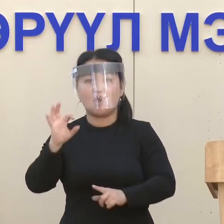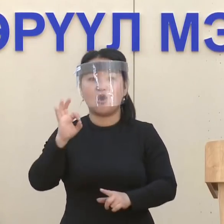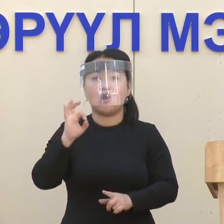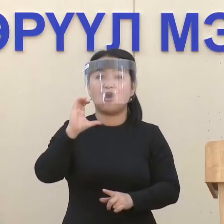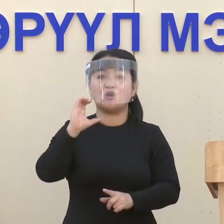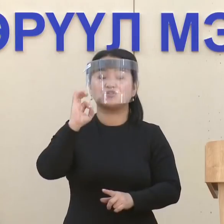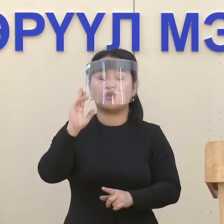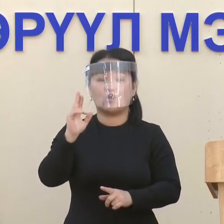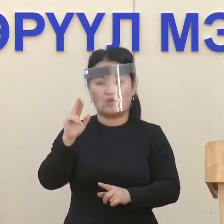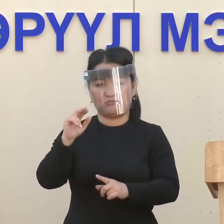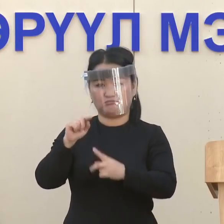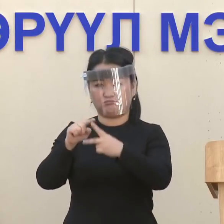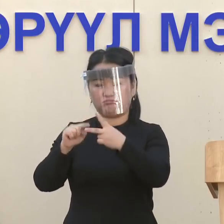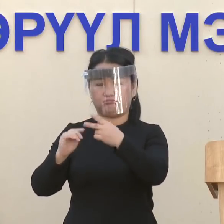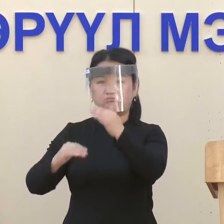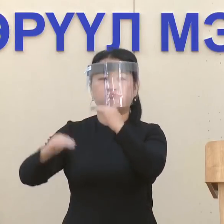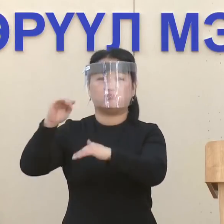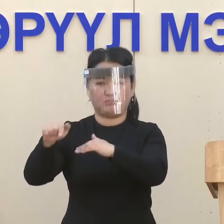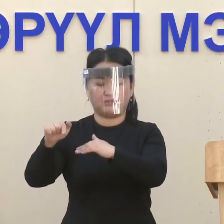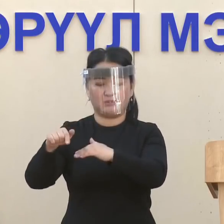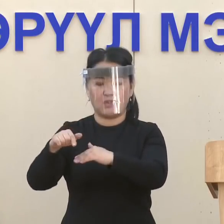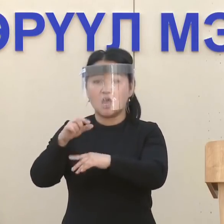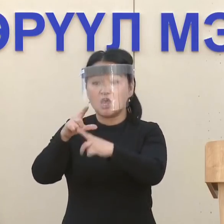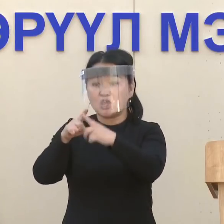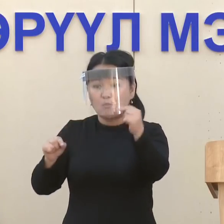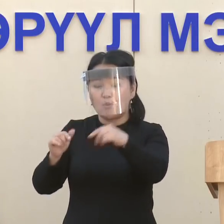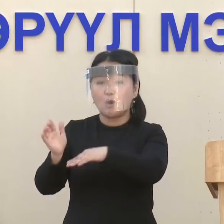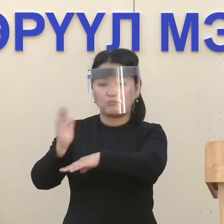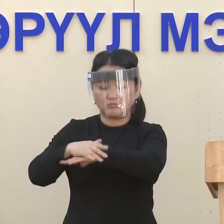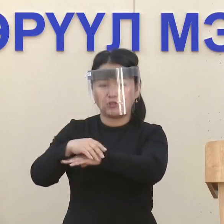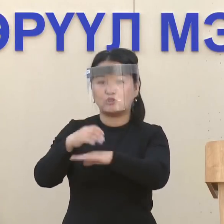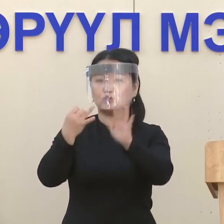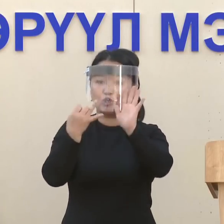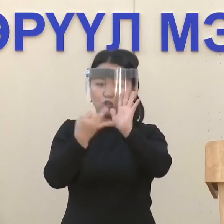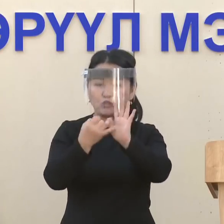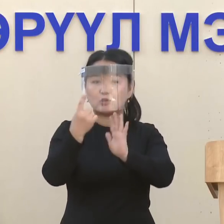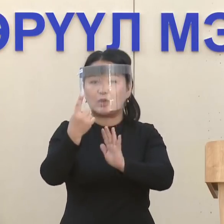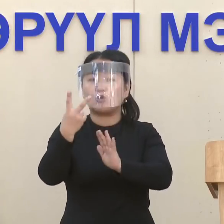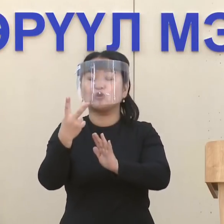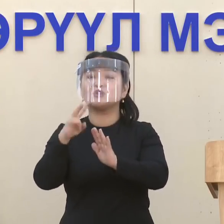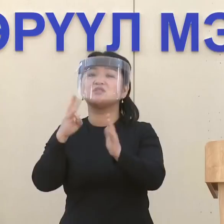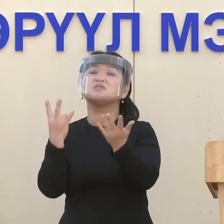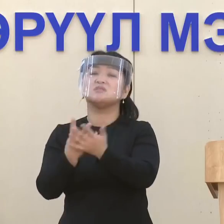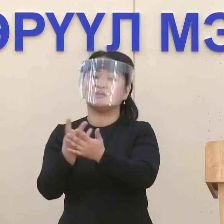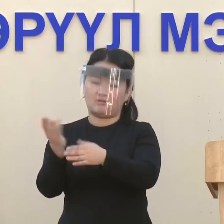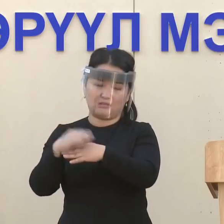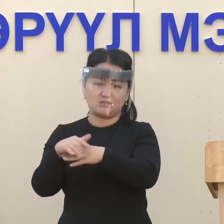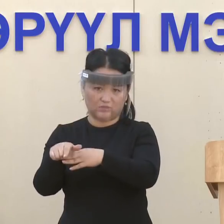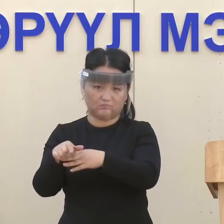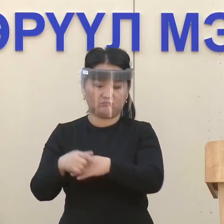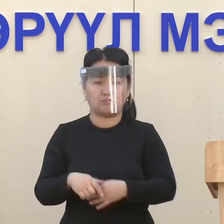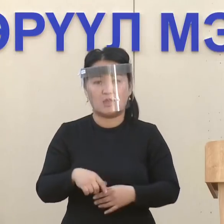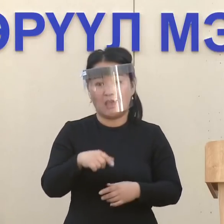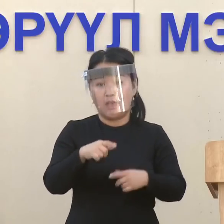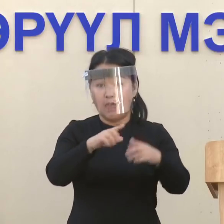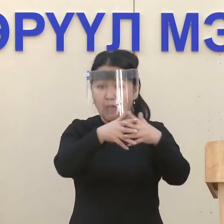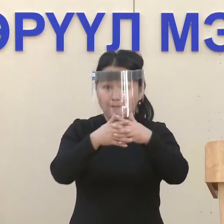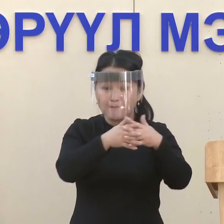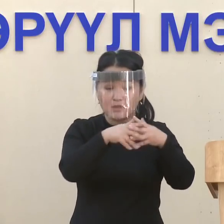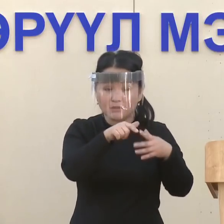байна. За нийт нас баралтын тоо Япон улсад 712 болсон байна. За Америкийн нэгдсэн улсын Нью-Йорк